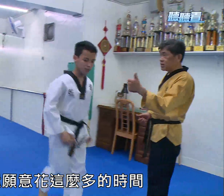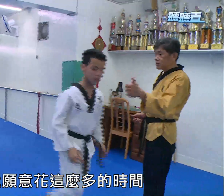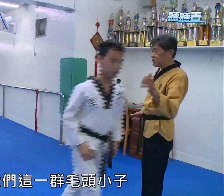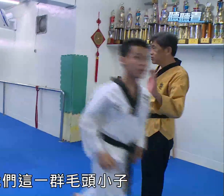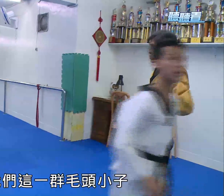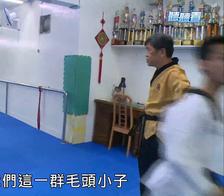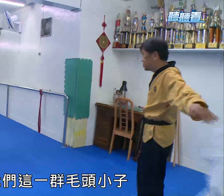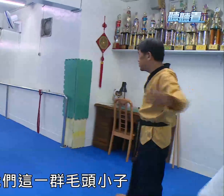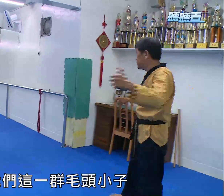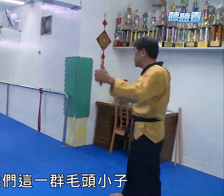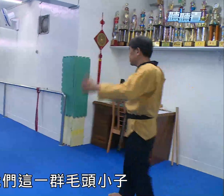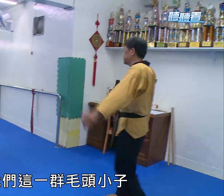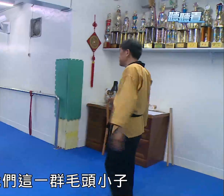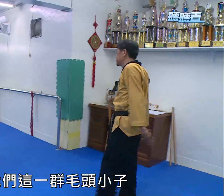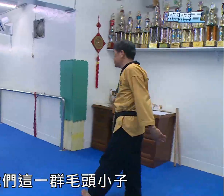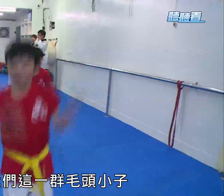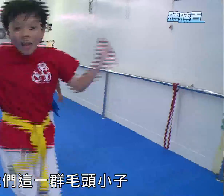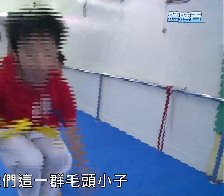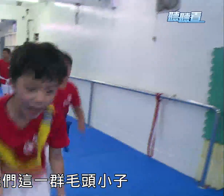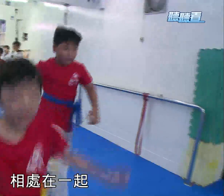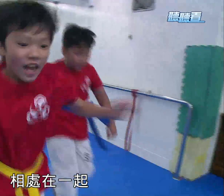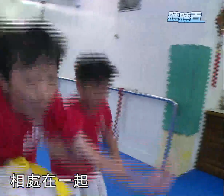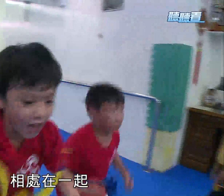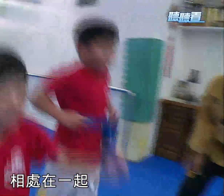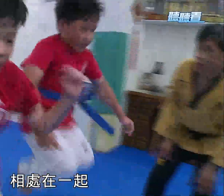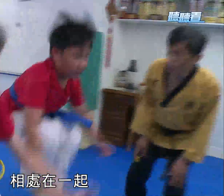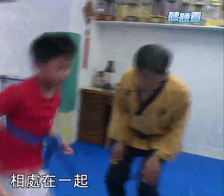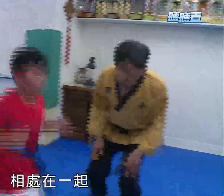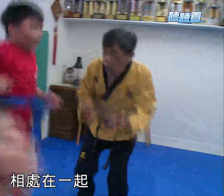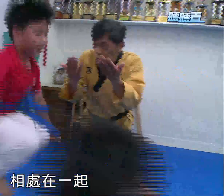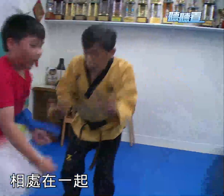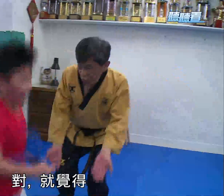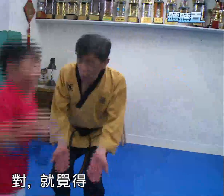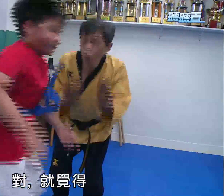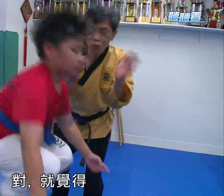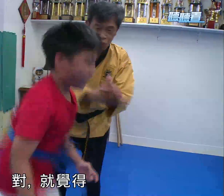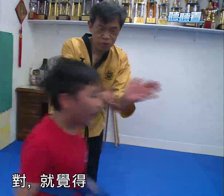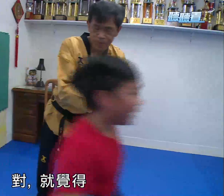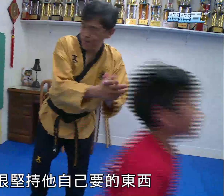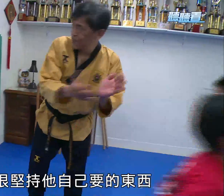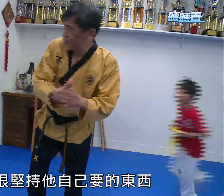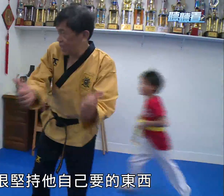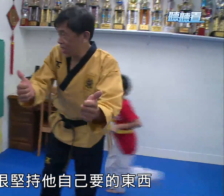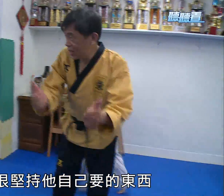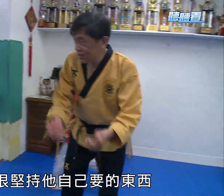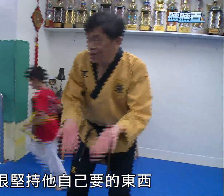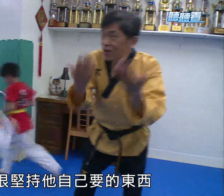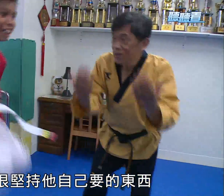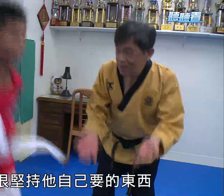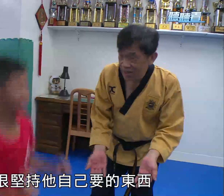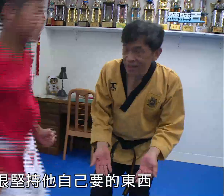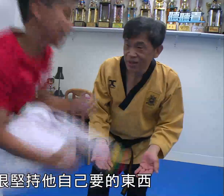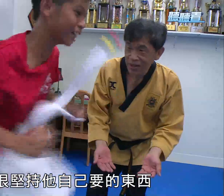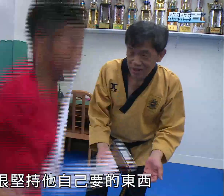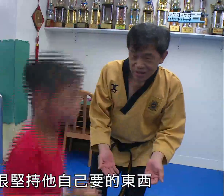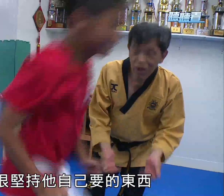间跟我们这群毛头小子相处在一起，对，就觉得他真的很坚持他自己要的东